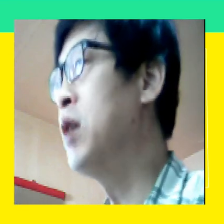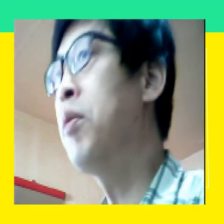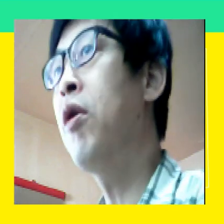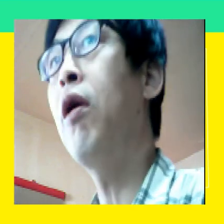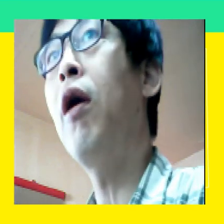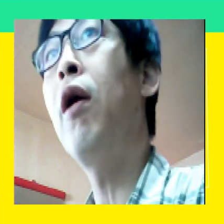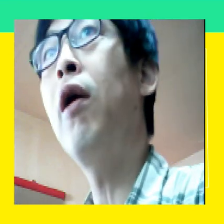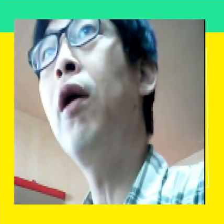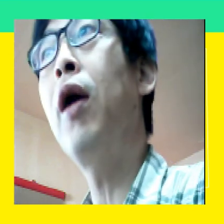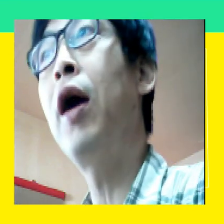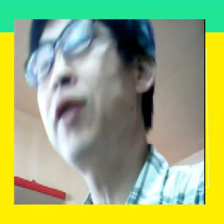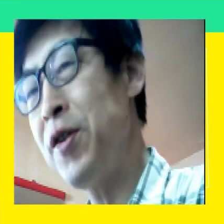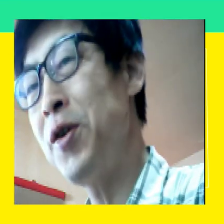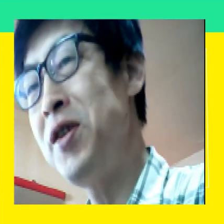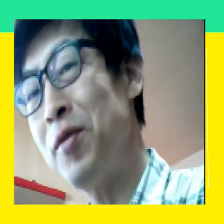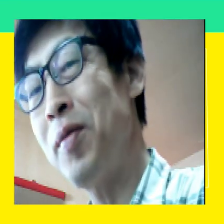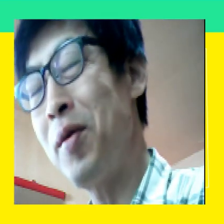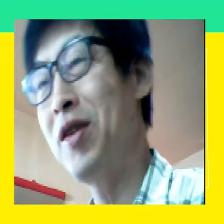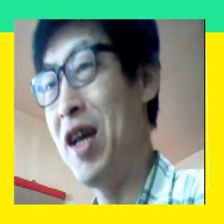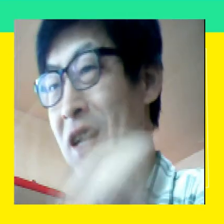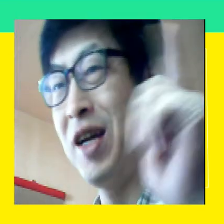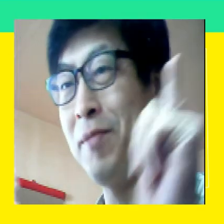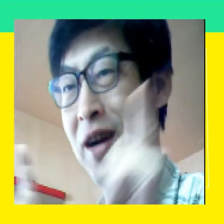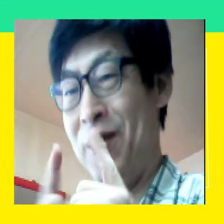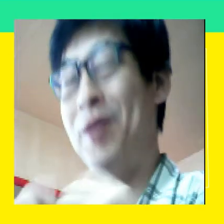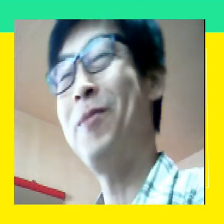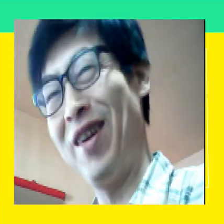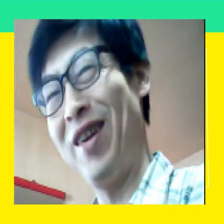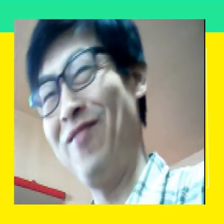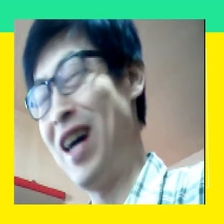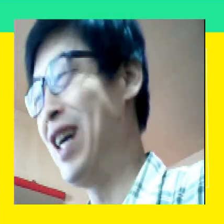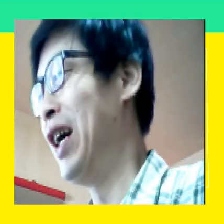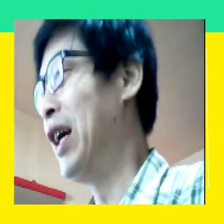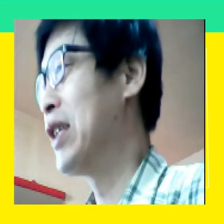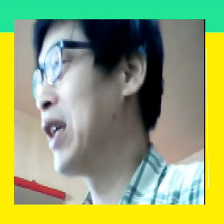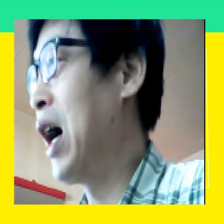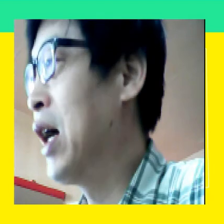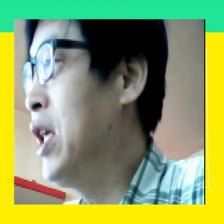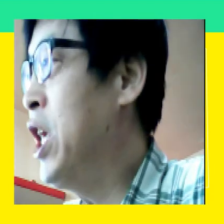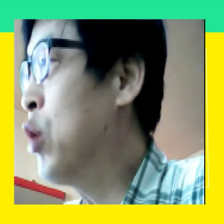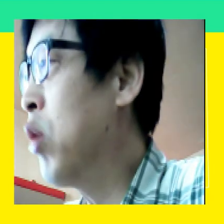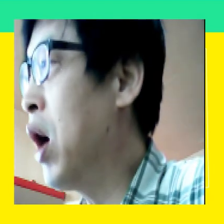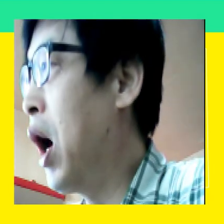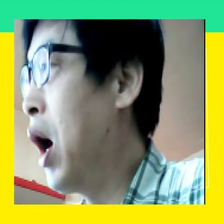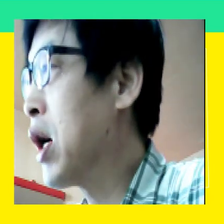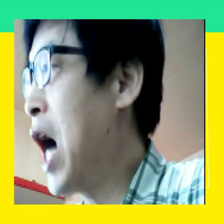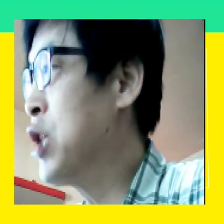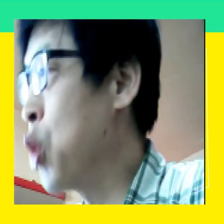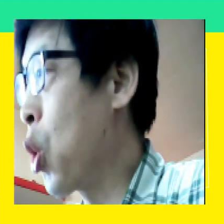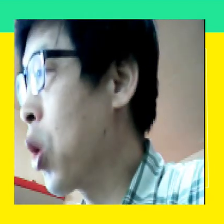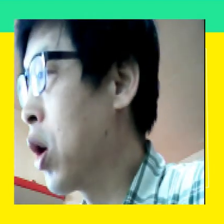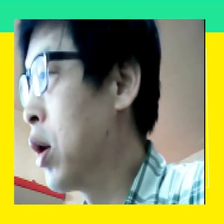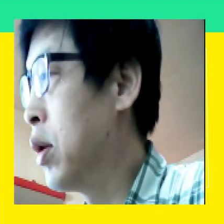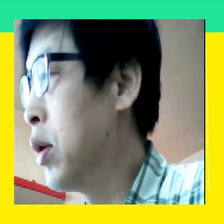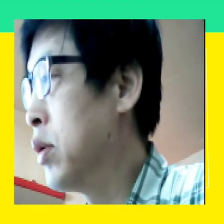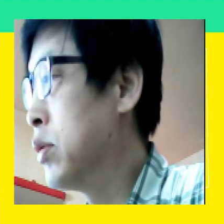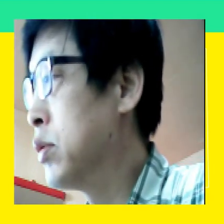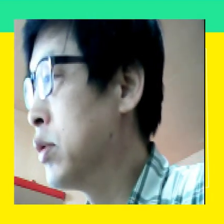이보 이보 안녕하세요 인쇄부터 빼먹었네 고맙습니다 자 이과 가족